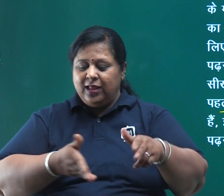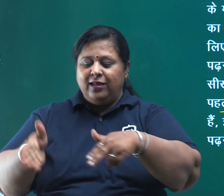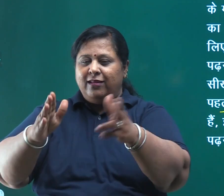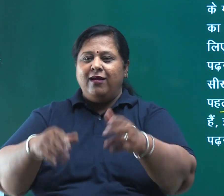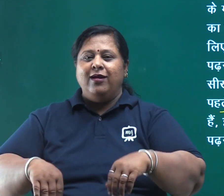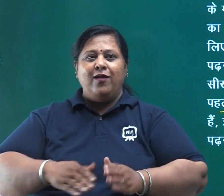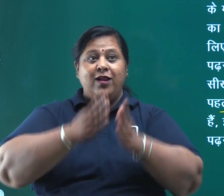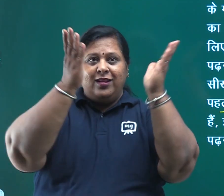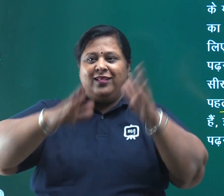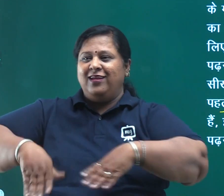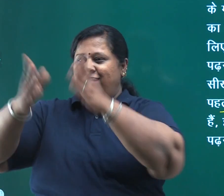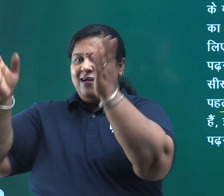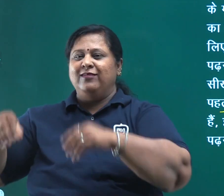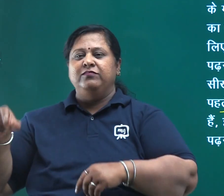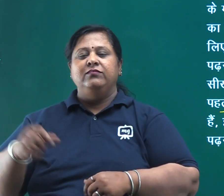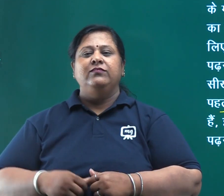जंगल,